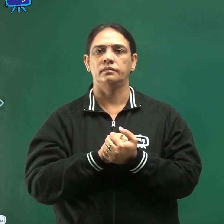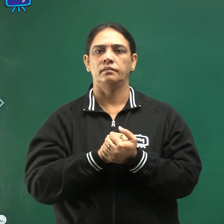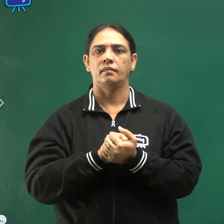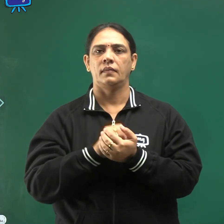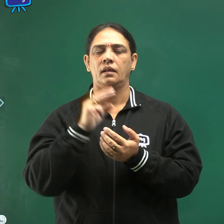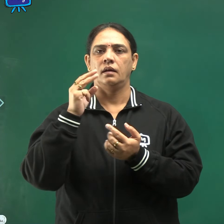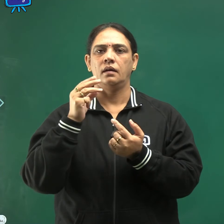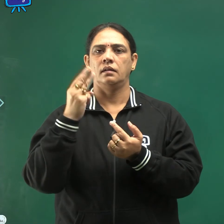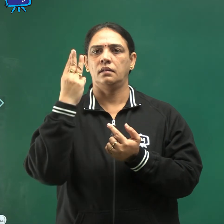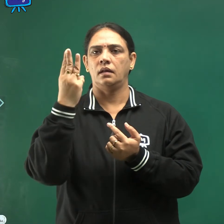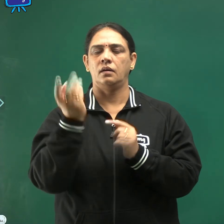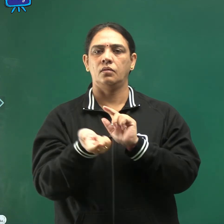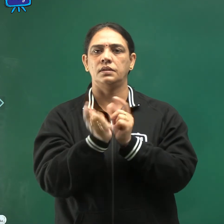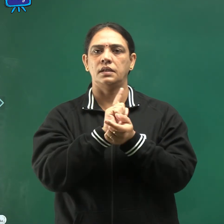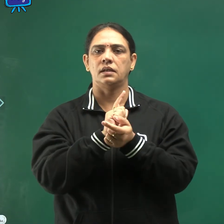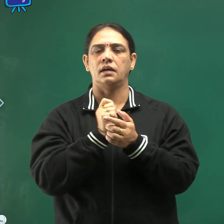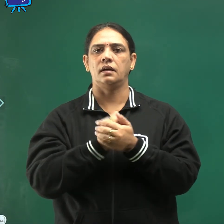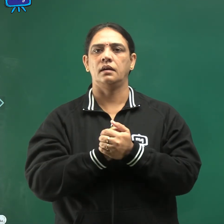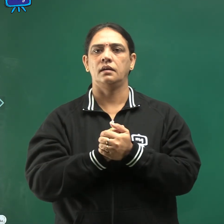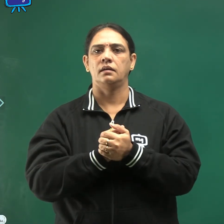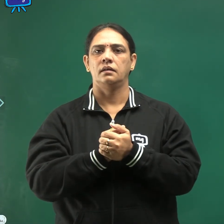3 को बदलेंगे